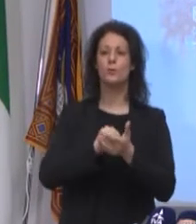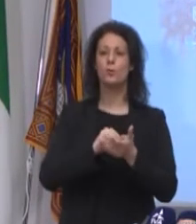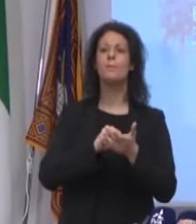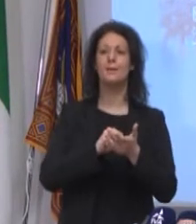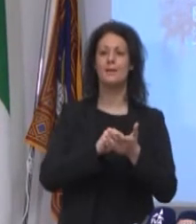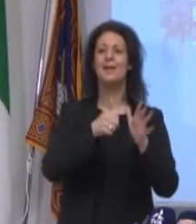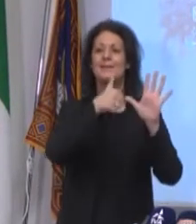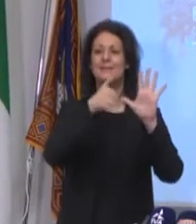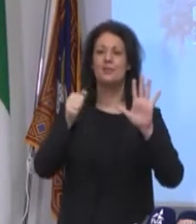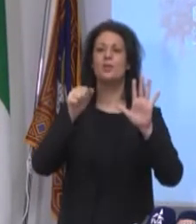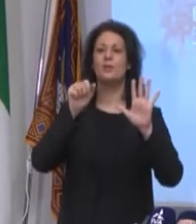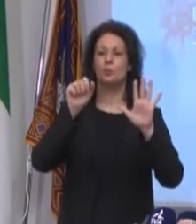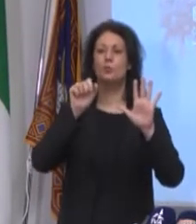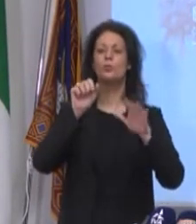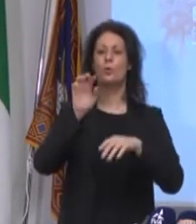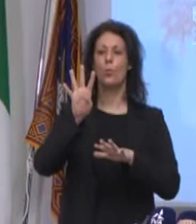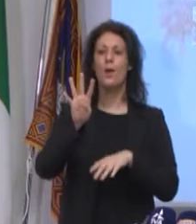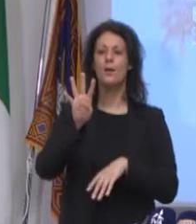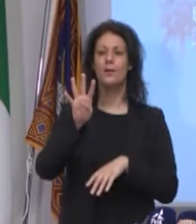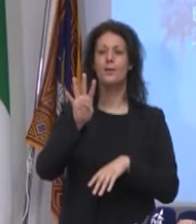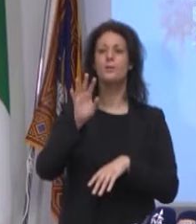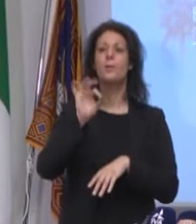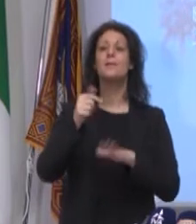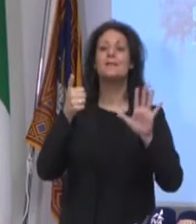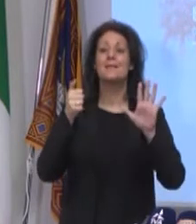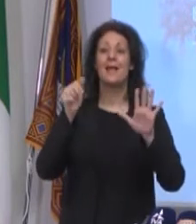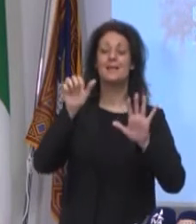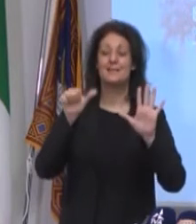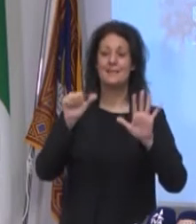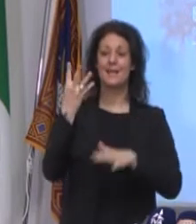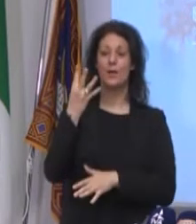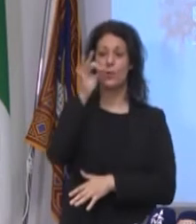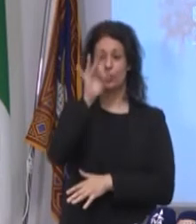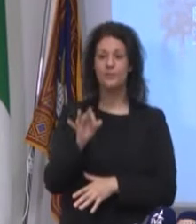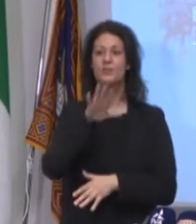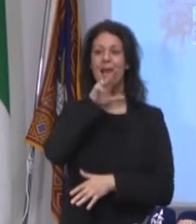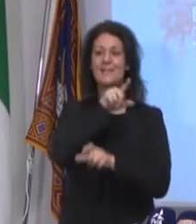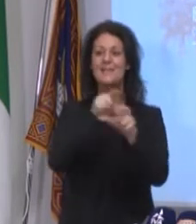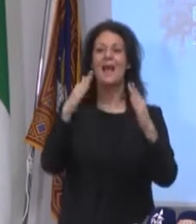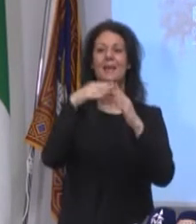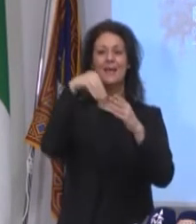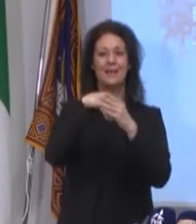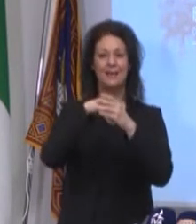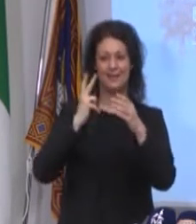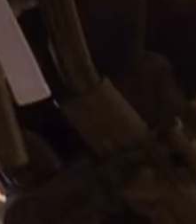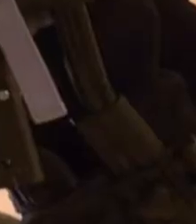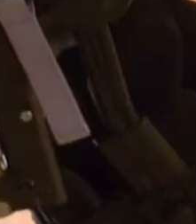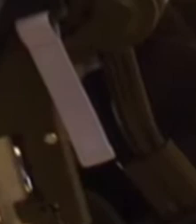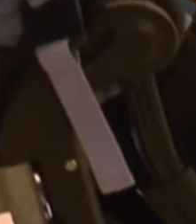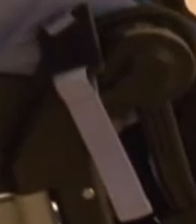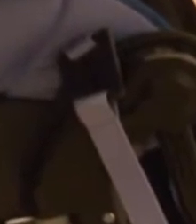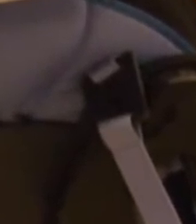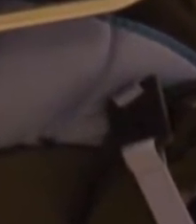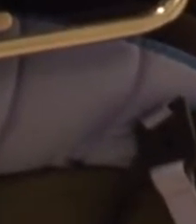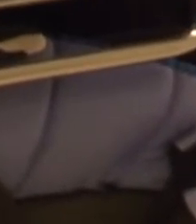24.604, che sono il 74% degli ospiti interi all'interno delle case di riposo, è positivo. Agli